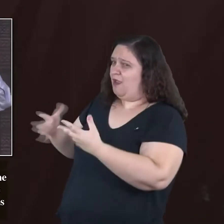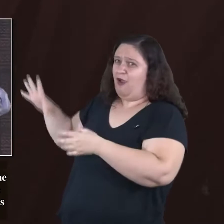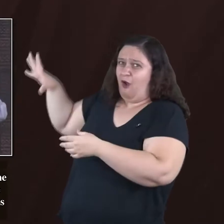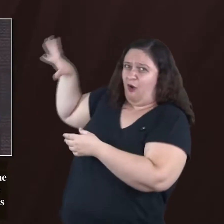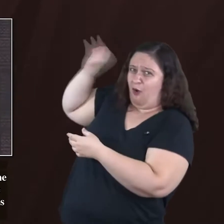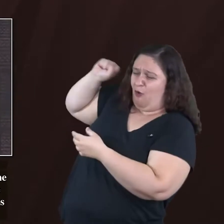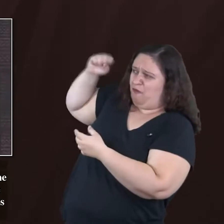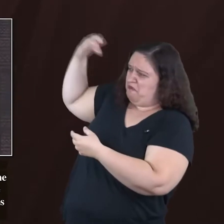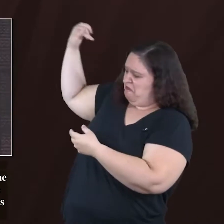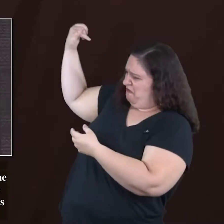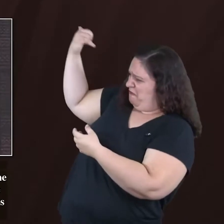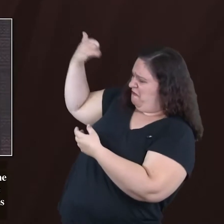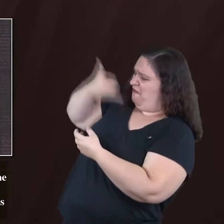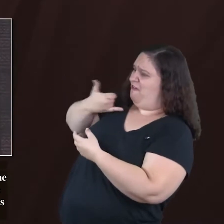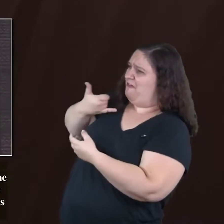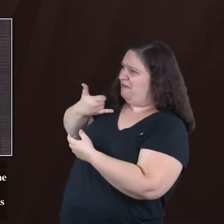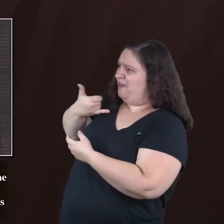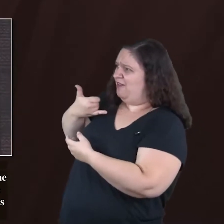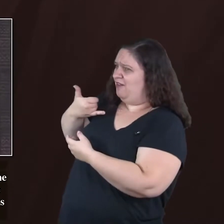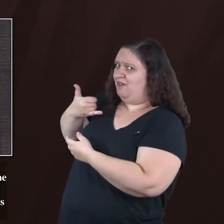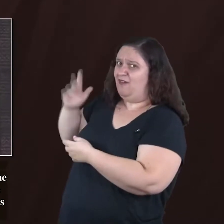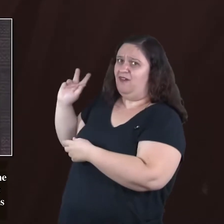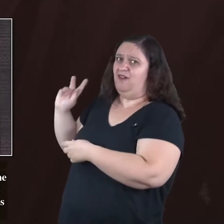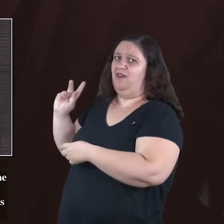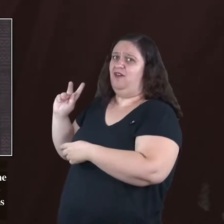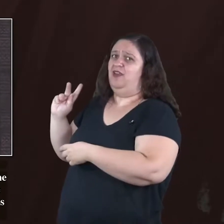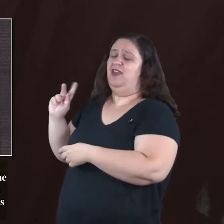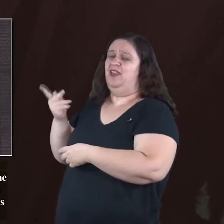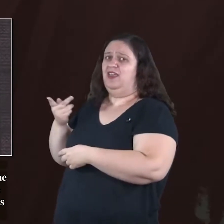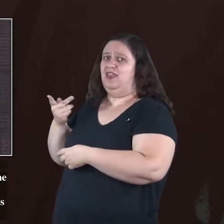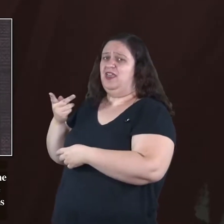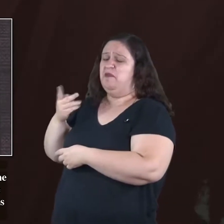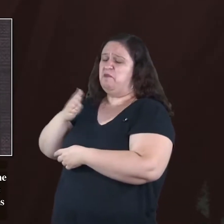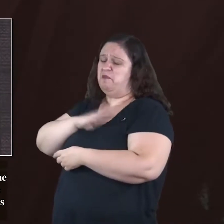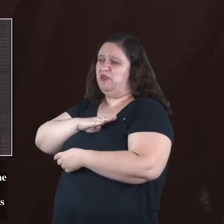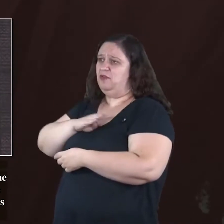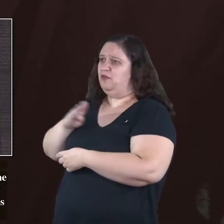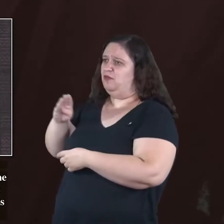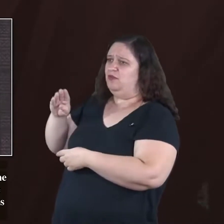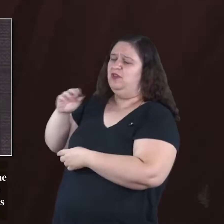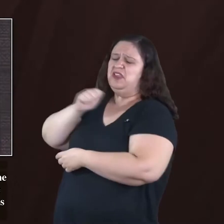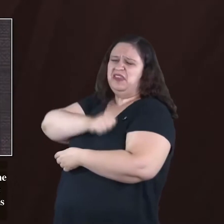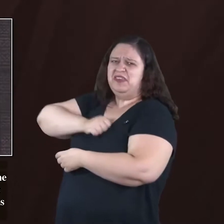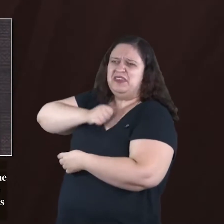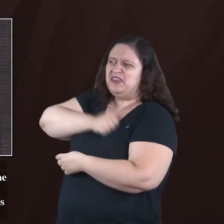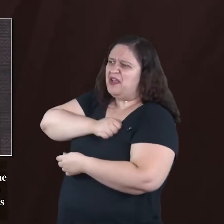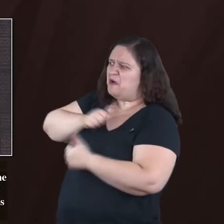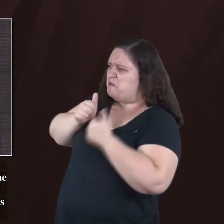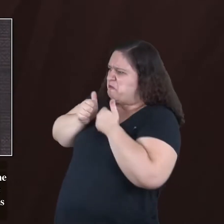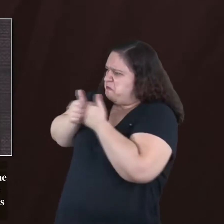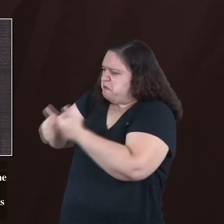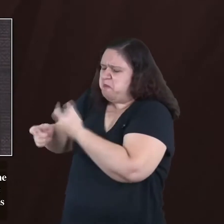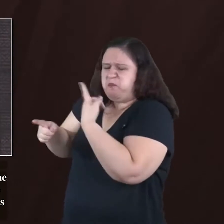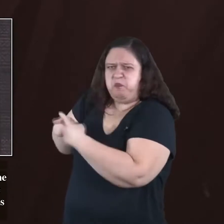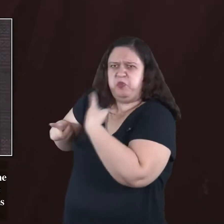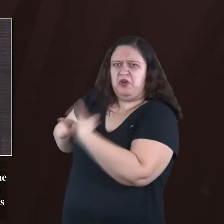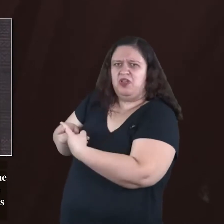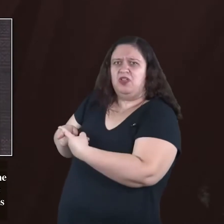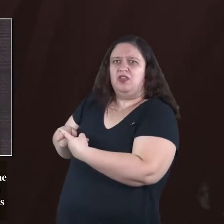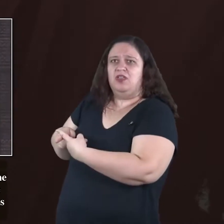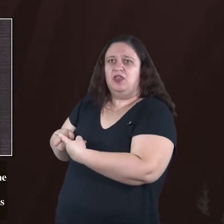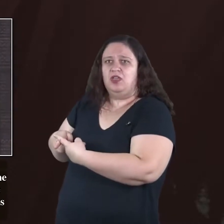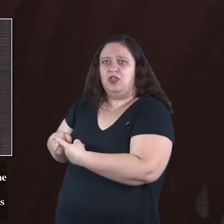que me dizia, que me falava em língua hebraica: Saulo, Saulo, por que me persegues?